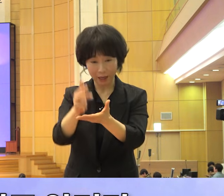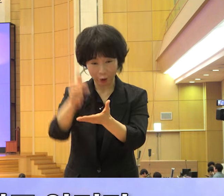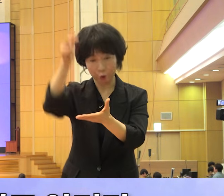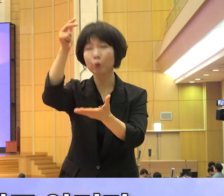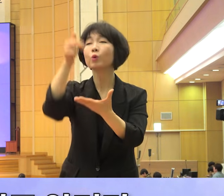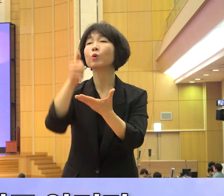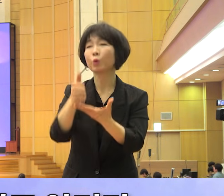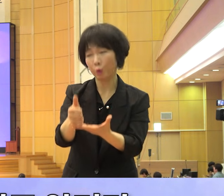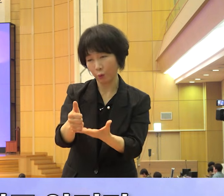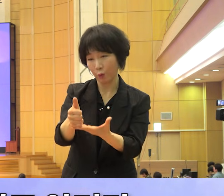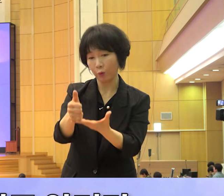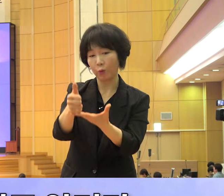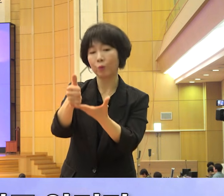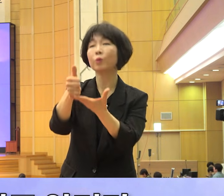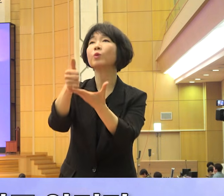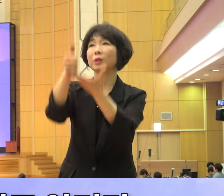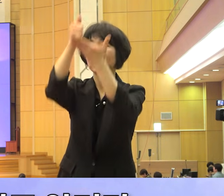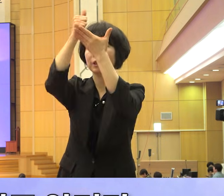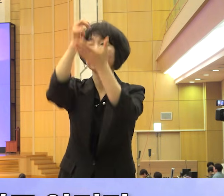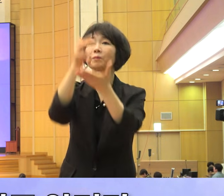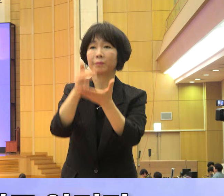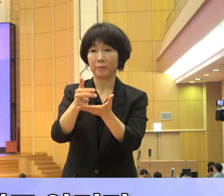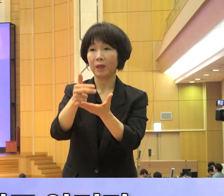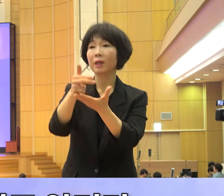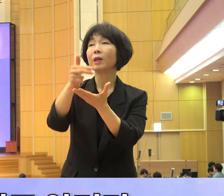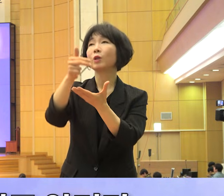만왕의 주